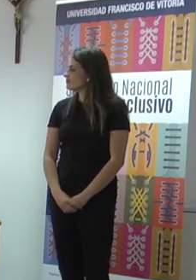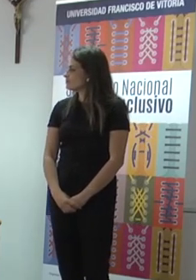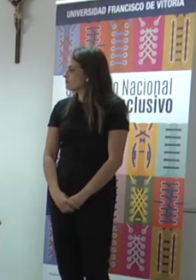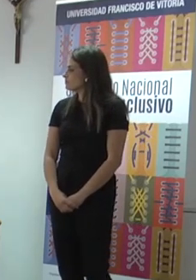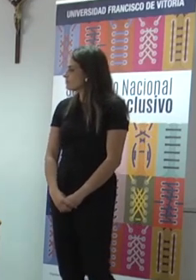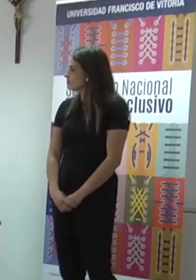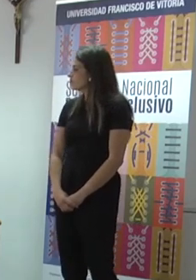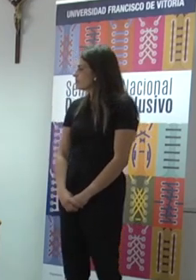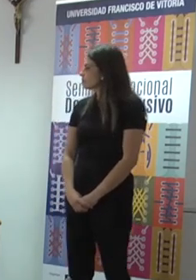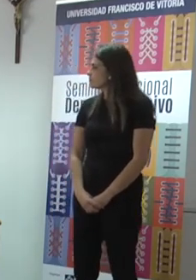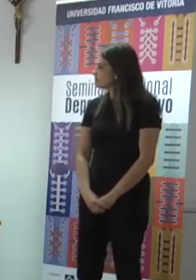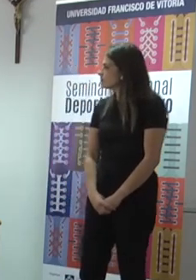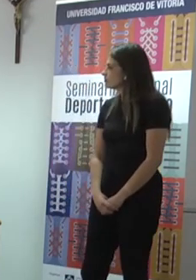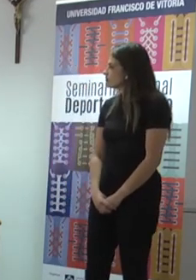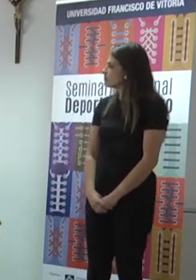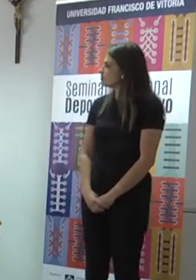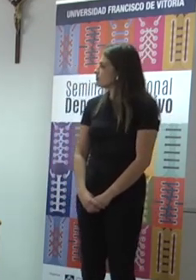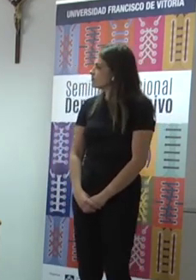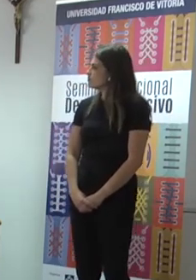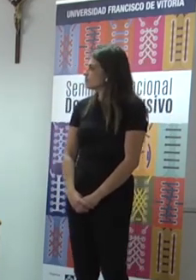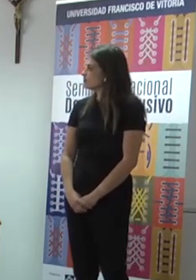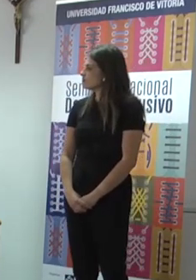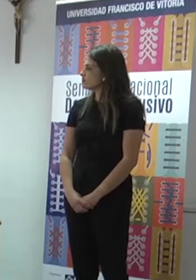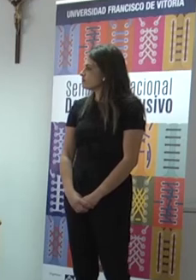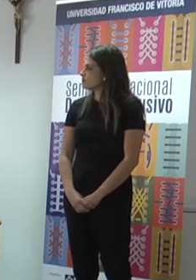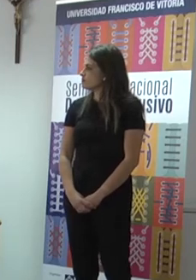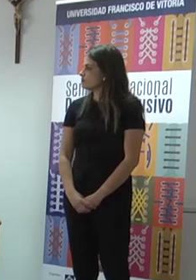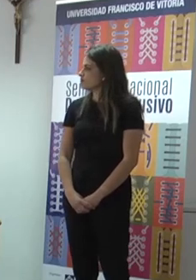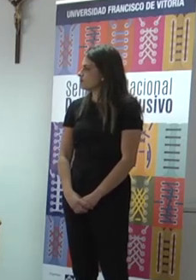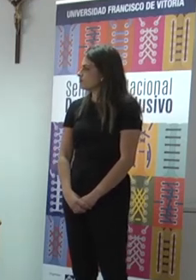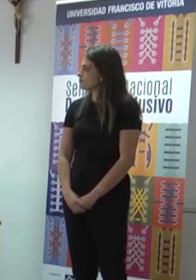Lejos. Y clavo. Eso es.